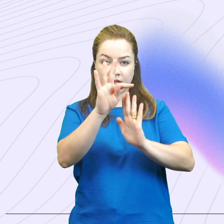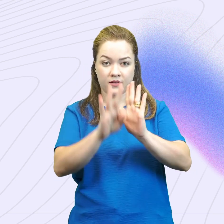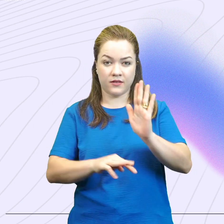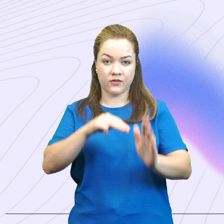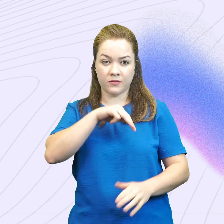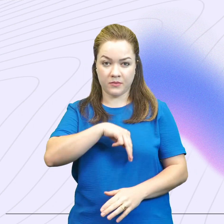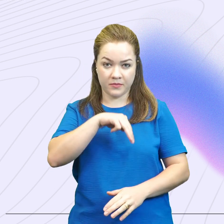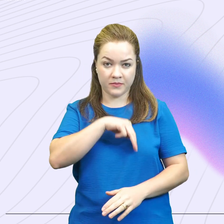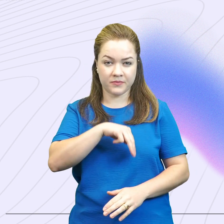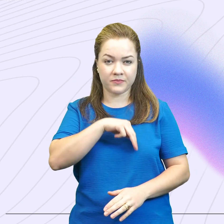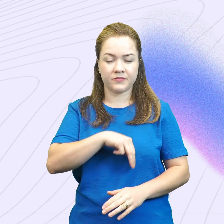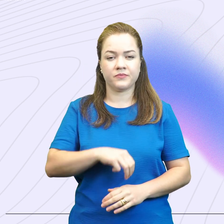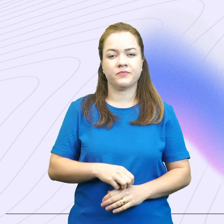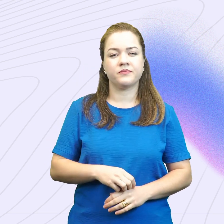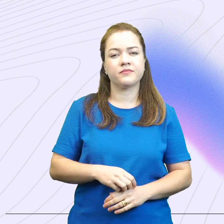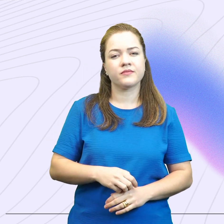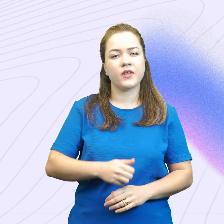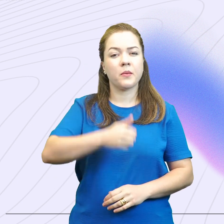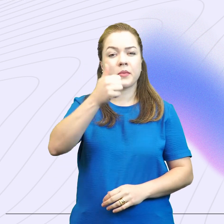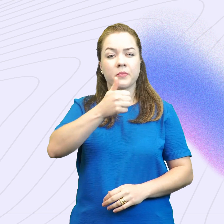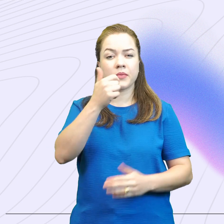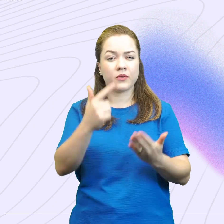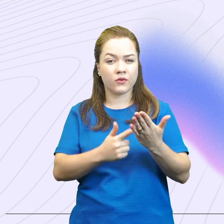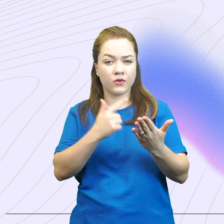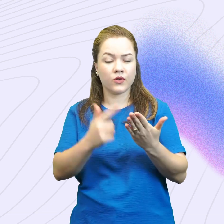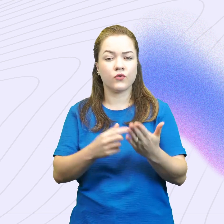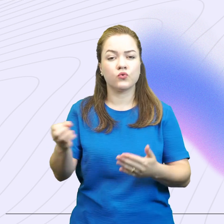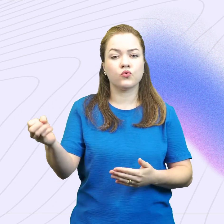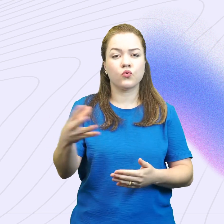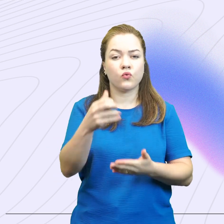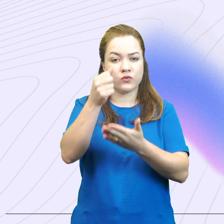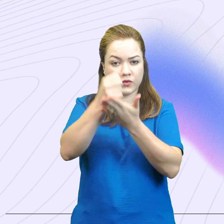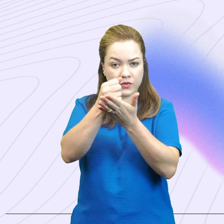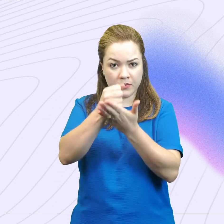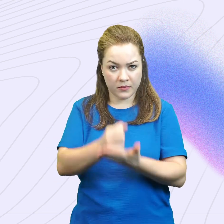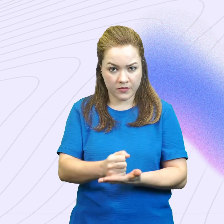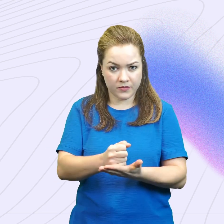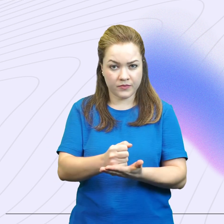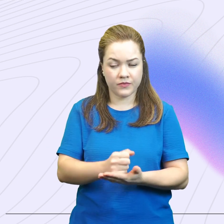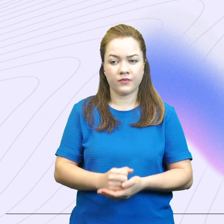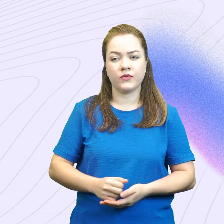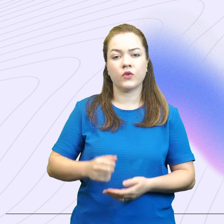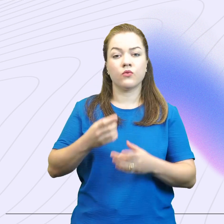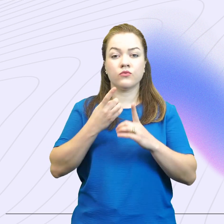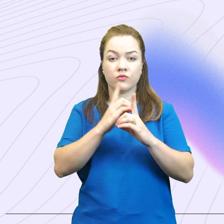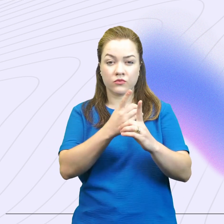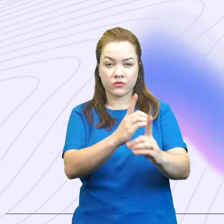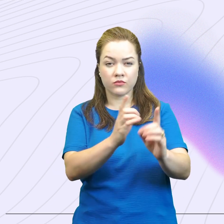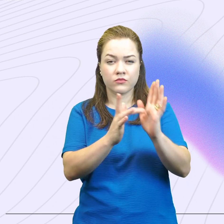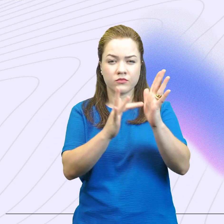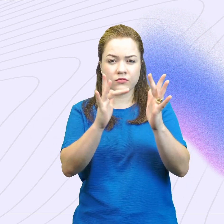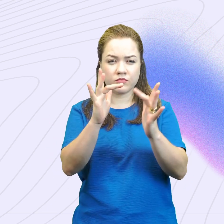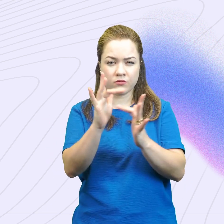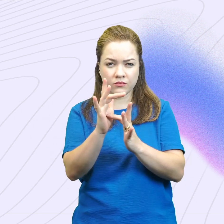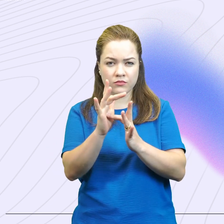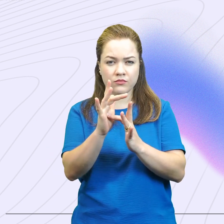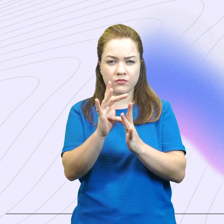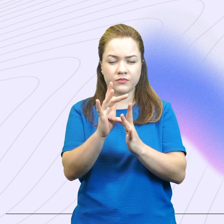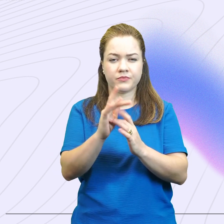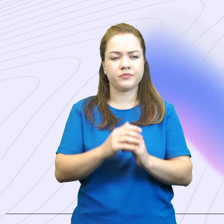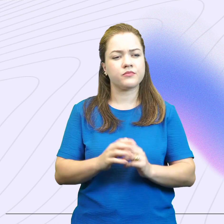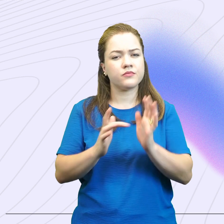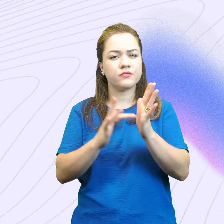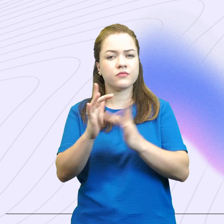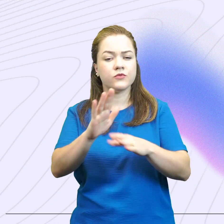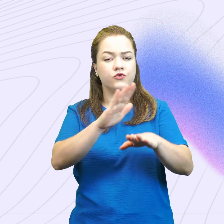Mateus, primeiro livro do Novo Testamento, um dos discípulos de Jesus, quando